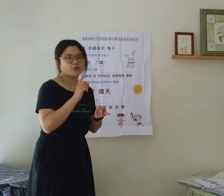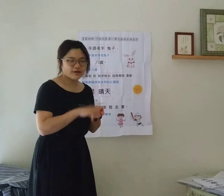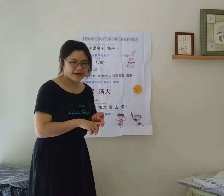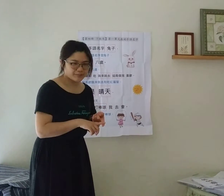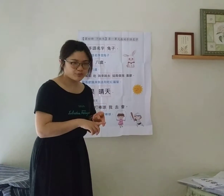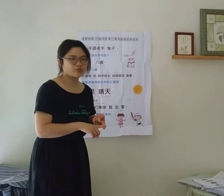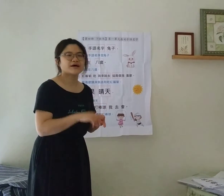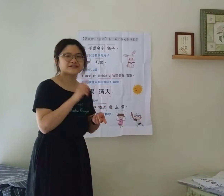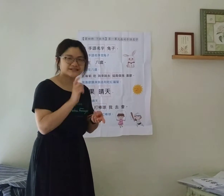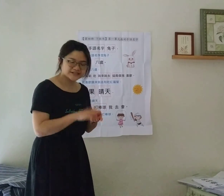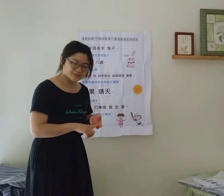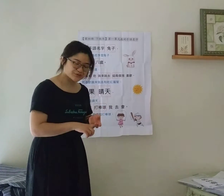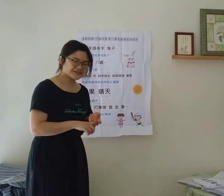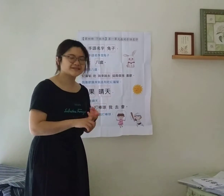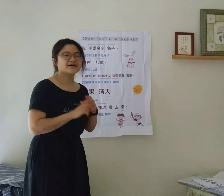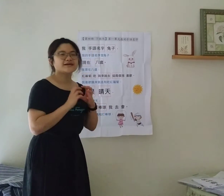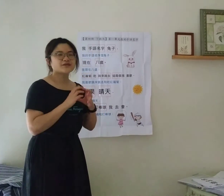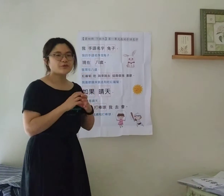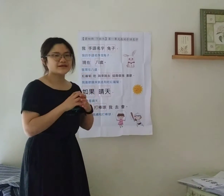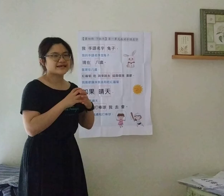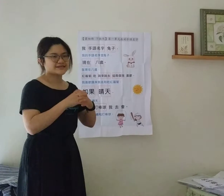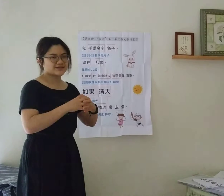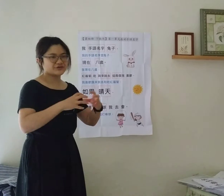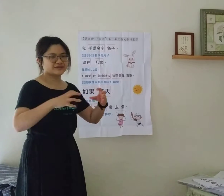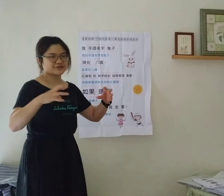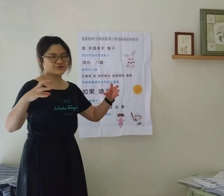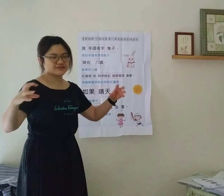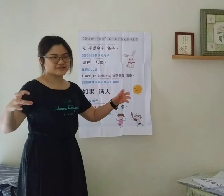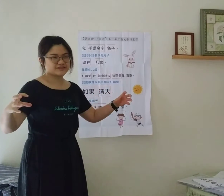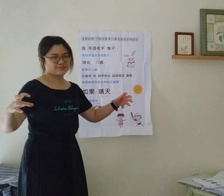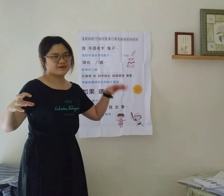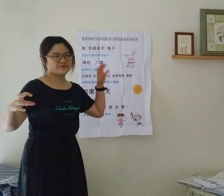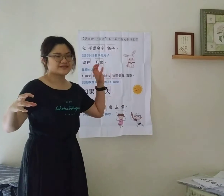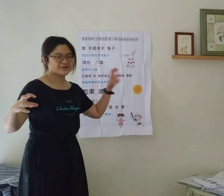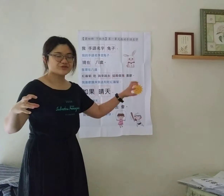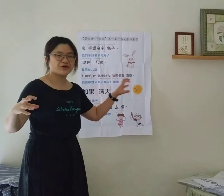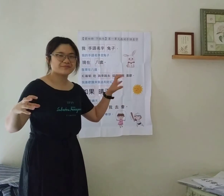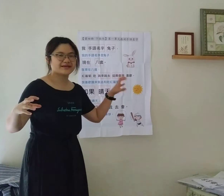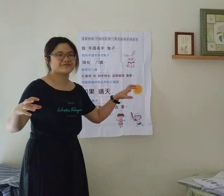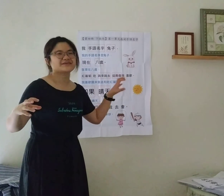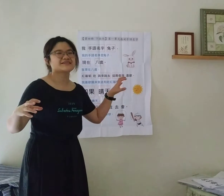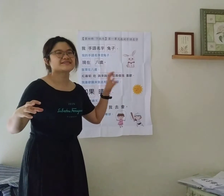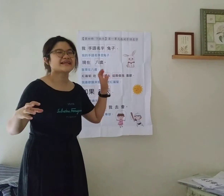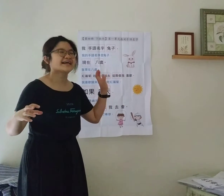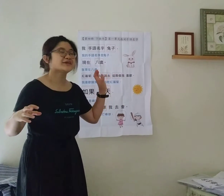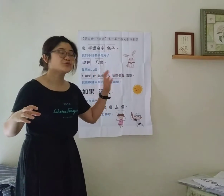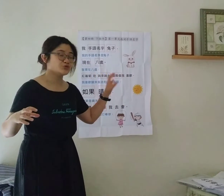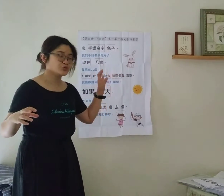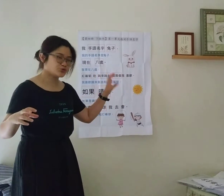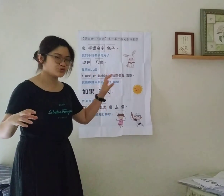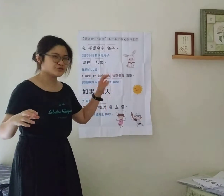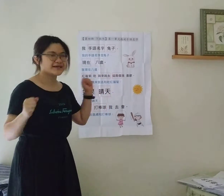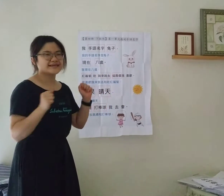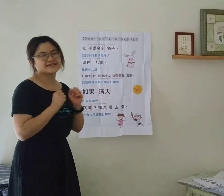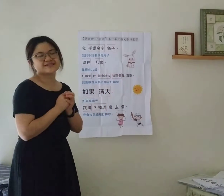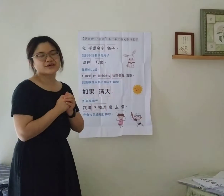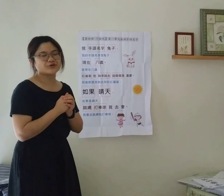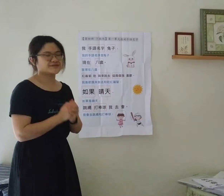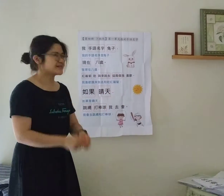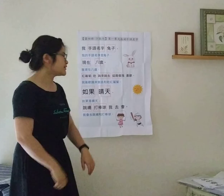会不会，是不是，都会在手语的句子里面放在最后面，因为这是它的语序，也是手语比较特别